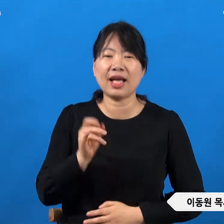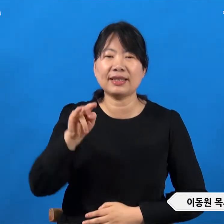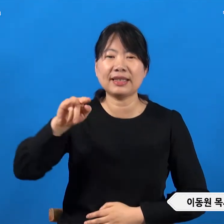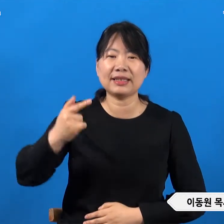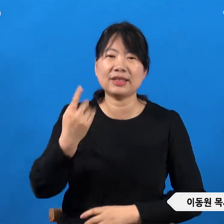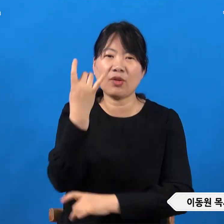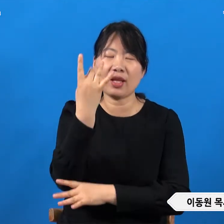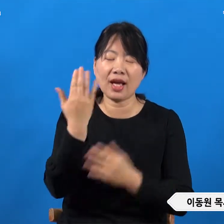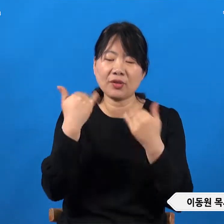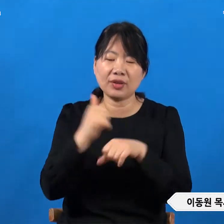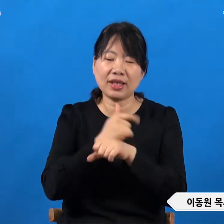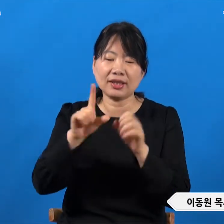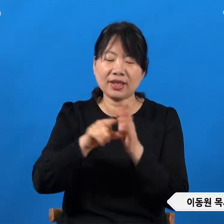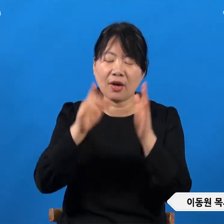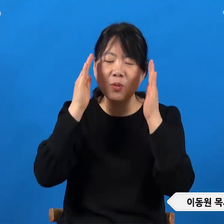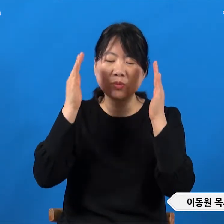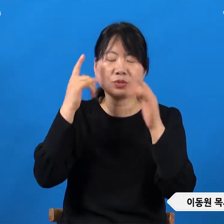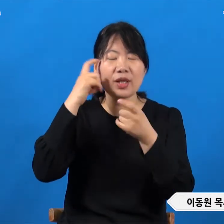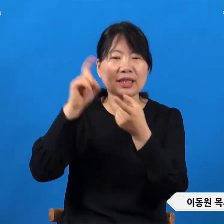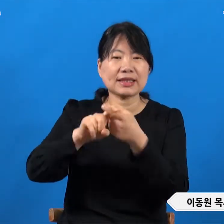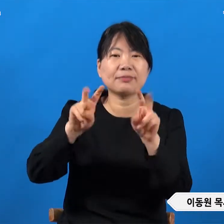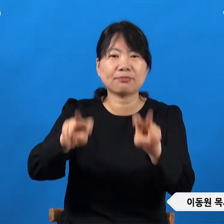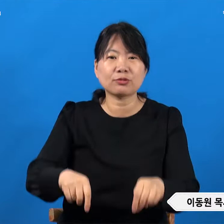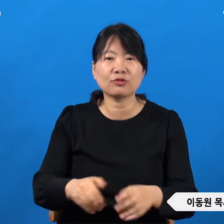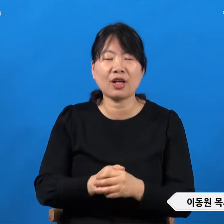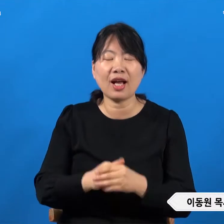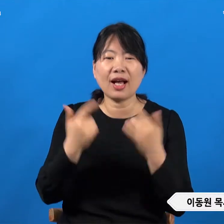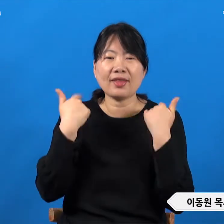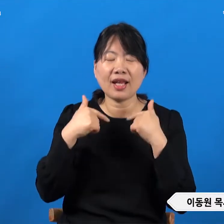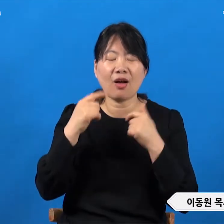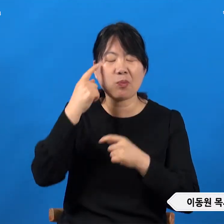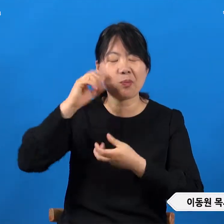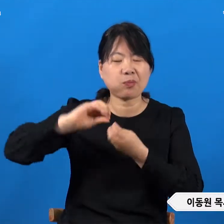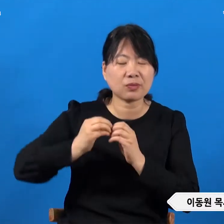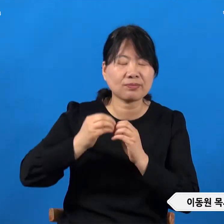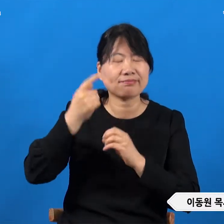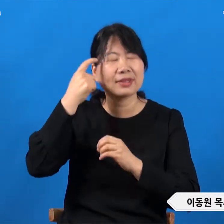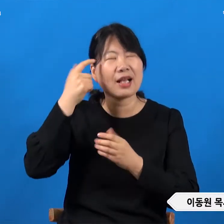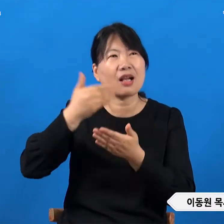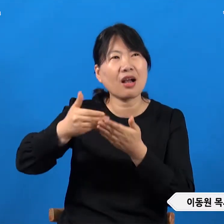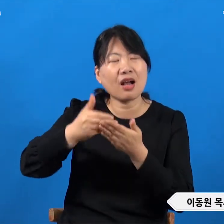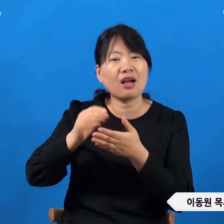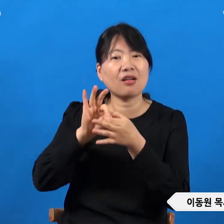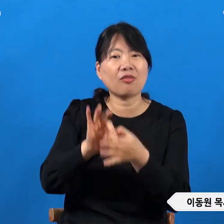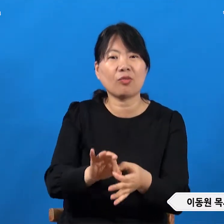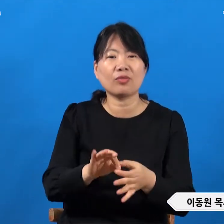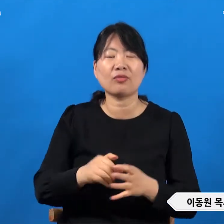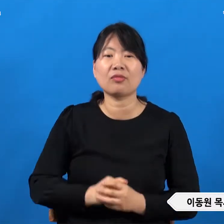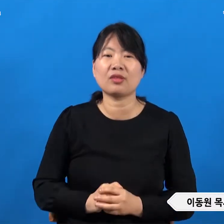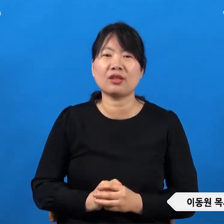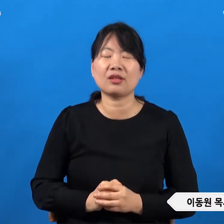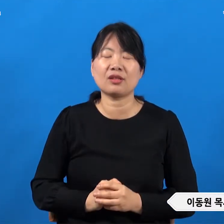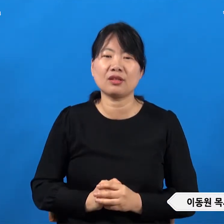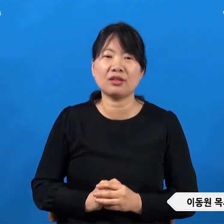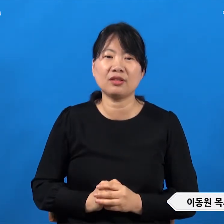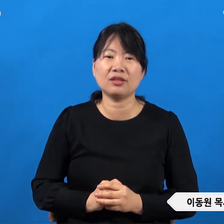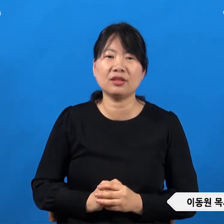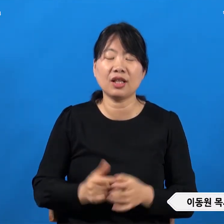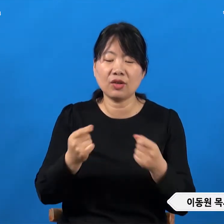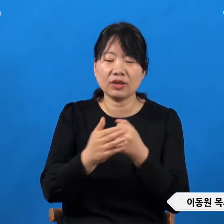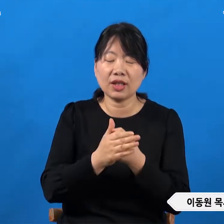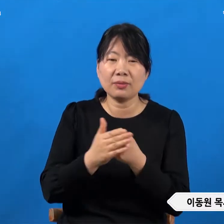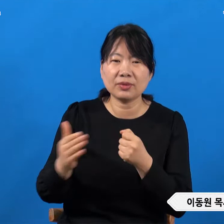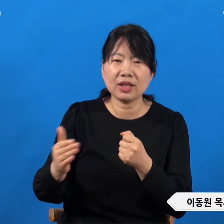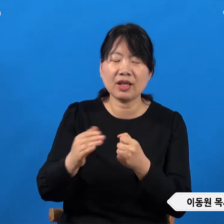에디슨은 본래 학교 다닐 때 학교 공부에는 관심이 없었어요. 언제나 엉뚱한 공상에 빠져 있었습니다. 네.